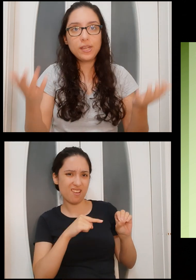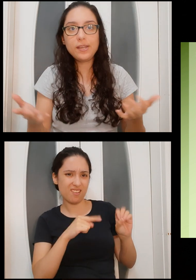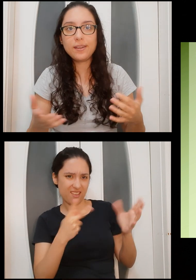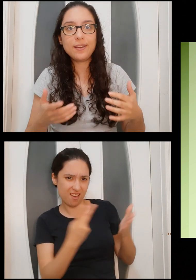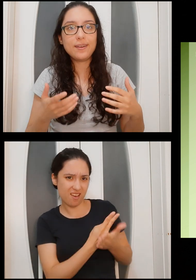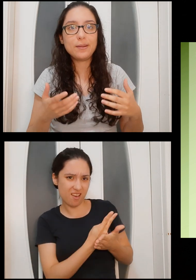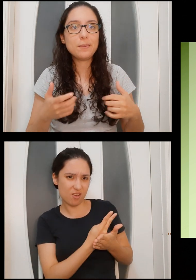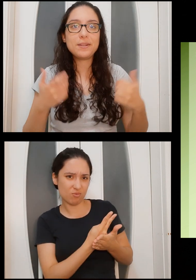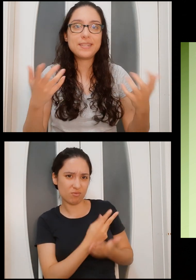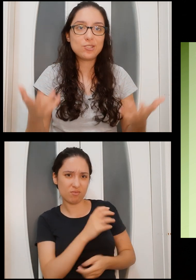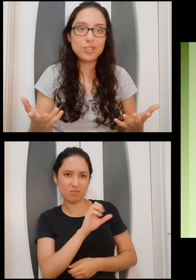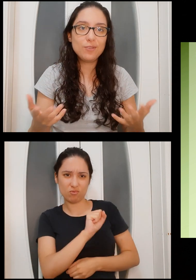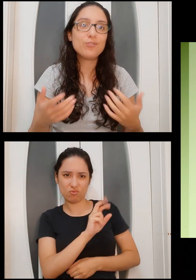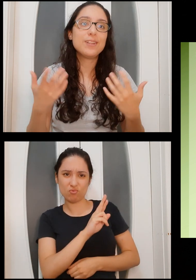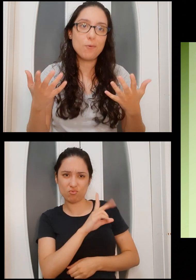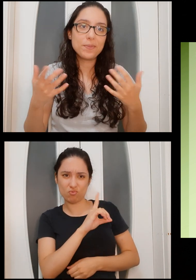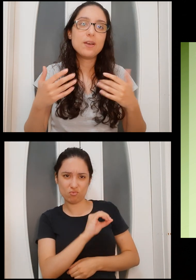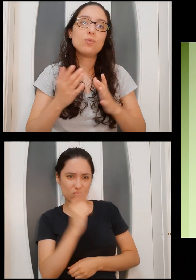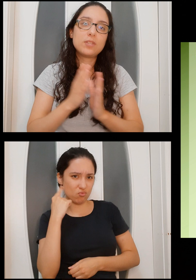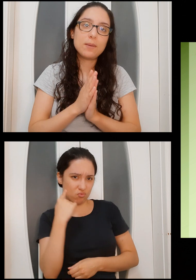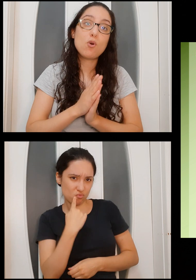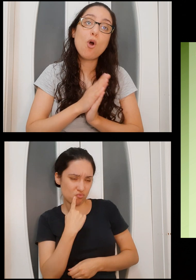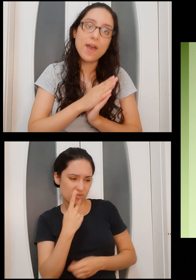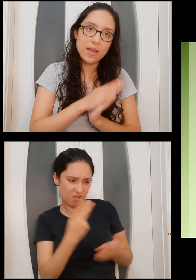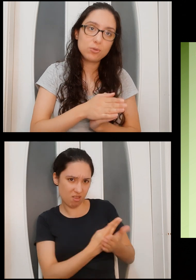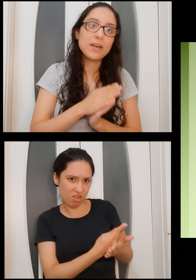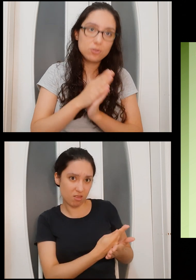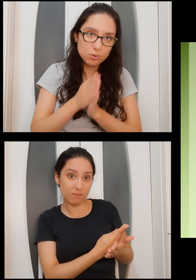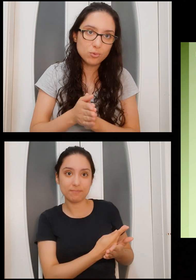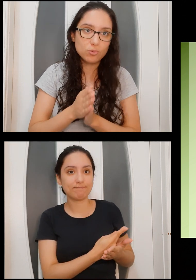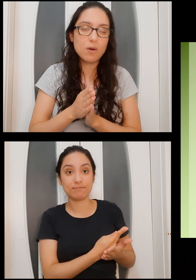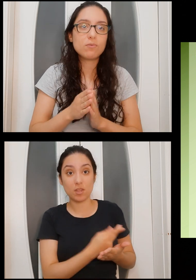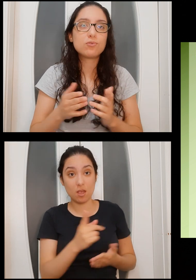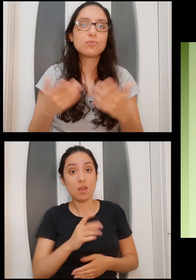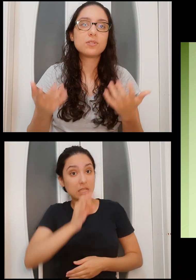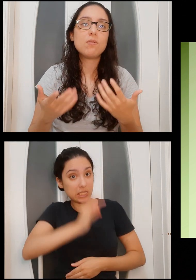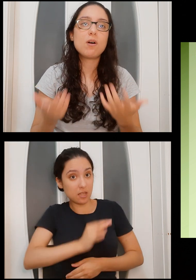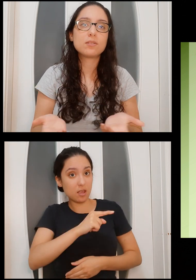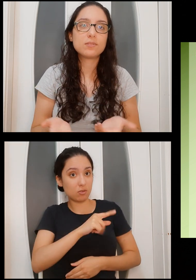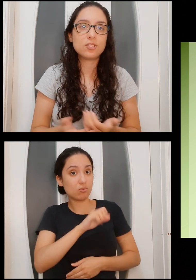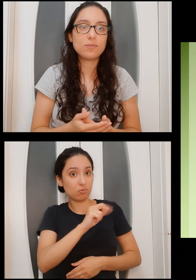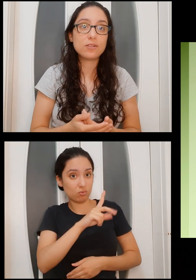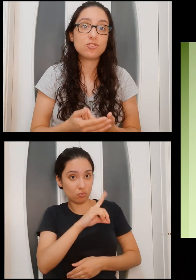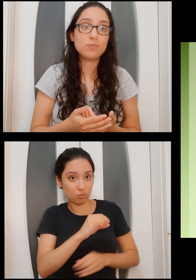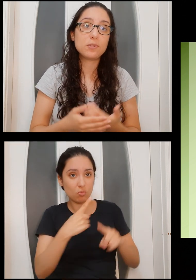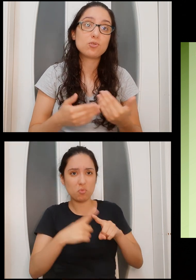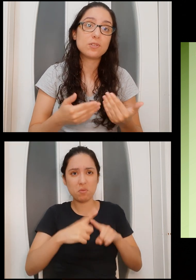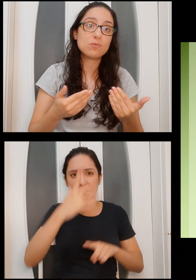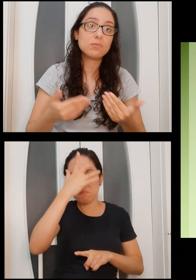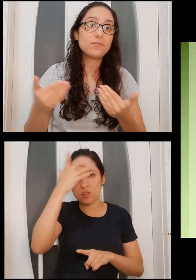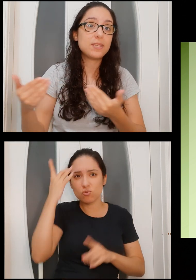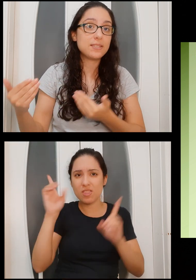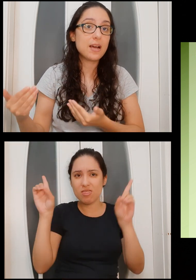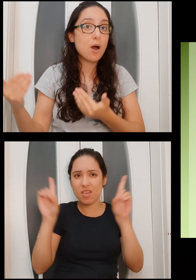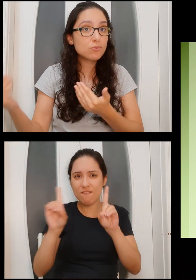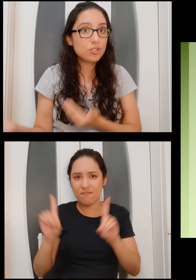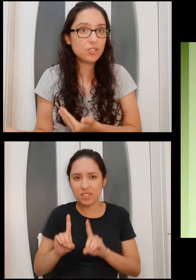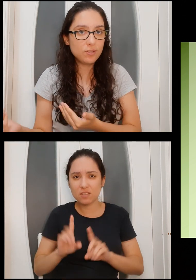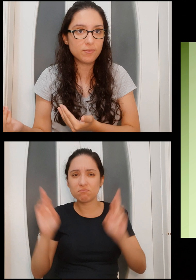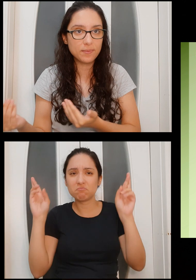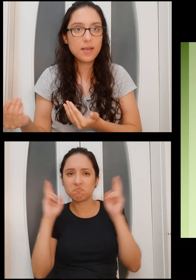é ruim, é depreciativo, e não. O termo correto é surdo. Alguns surdos não gostam de ser chamados de pessoas com